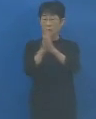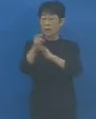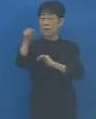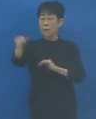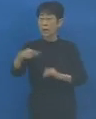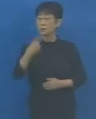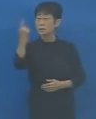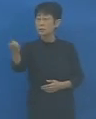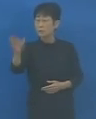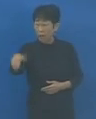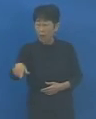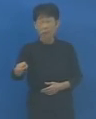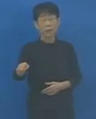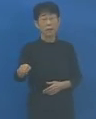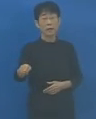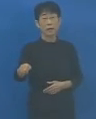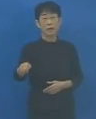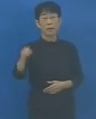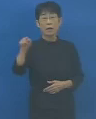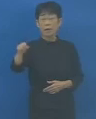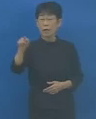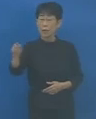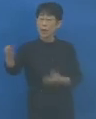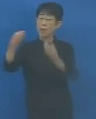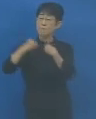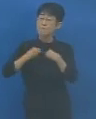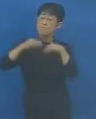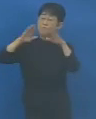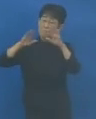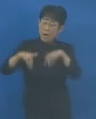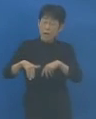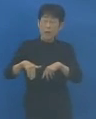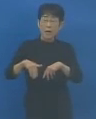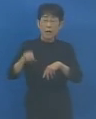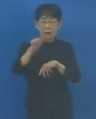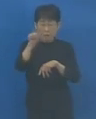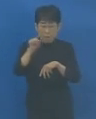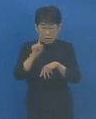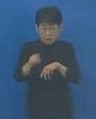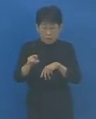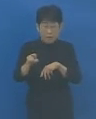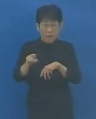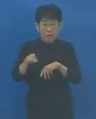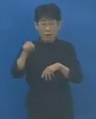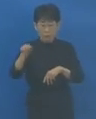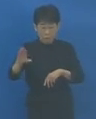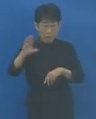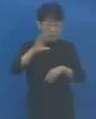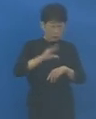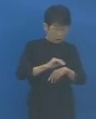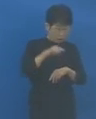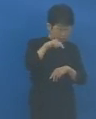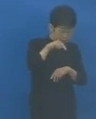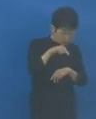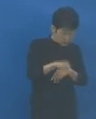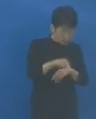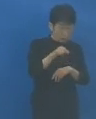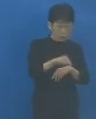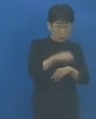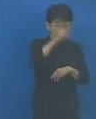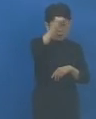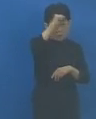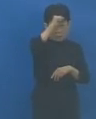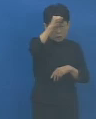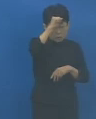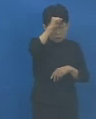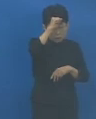出かけていったという方が向こうで感染したのとでありましょうか、こちらに帰ってきて発症しているというような事